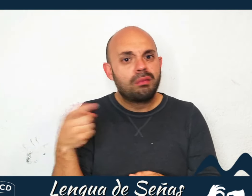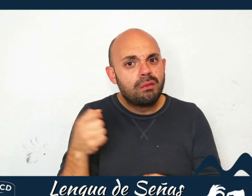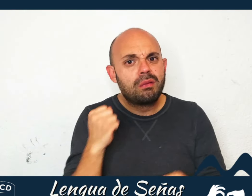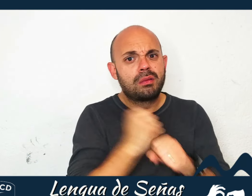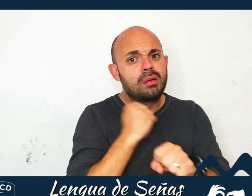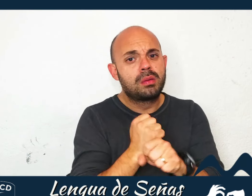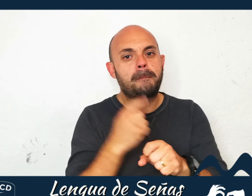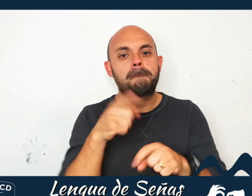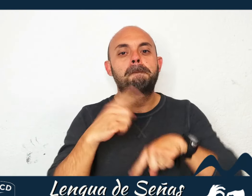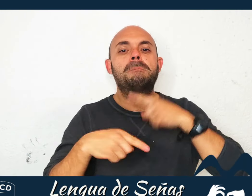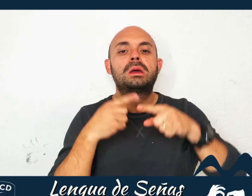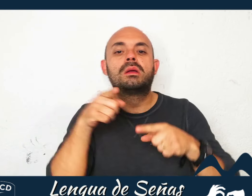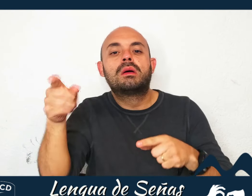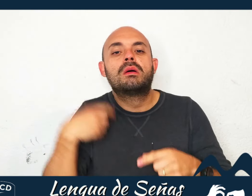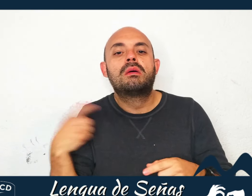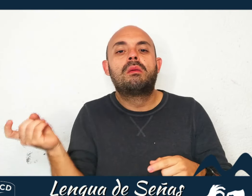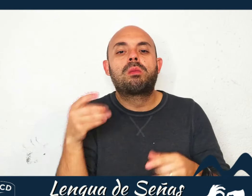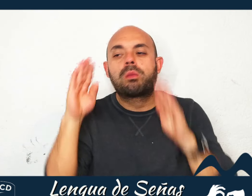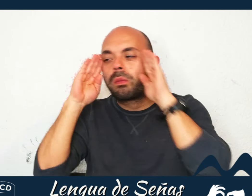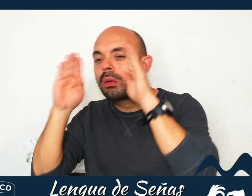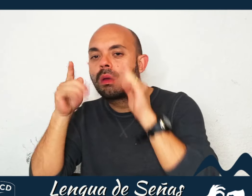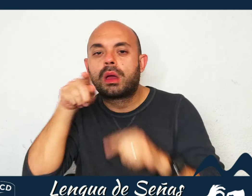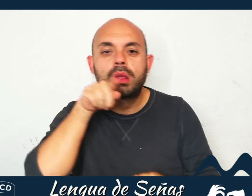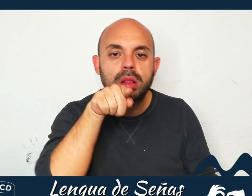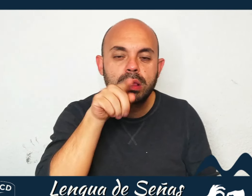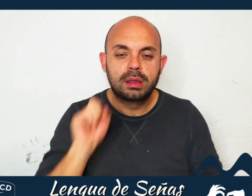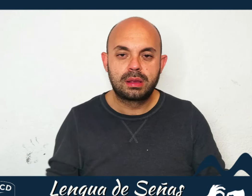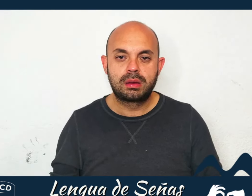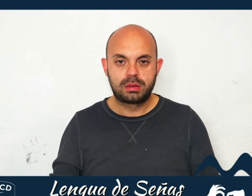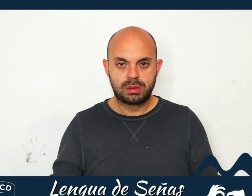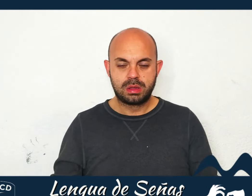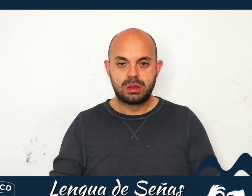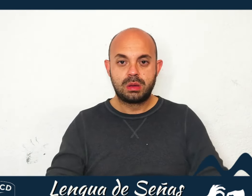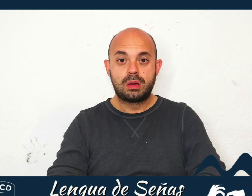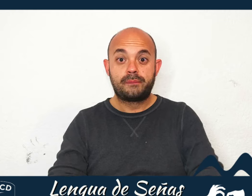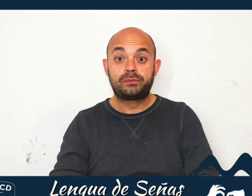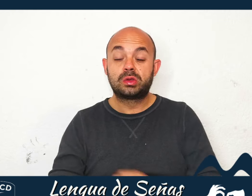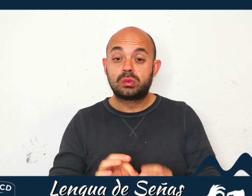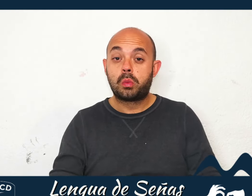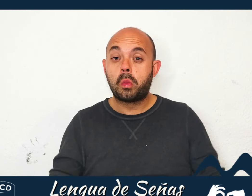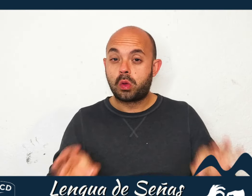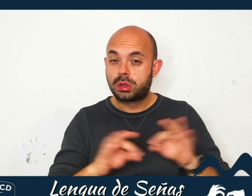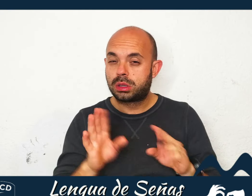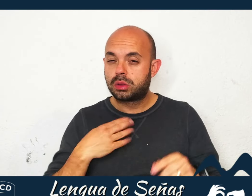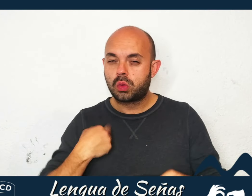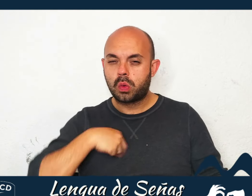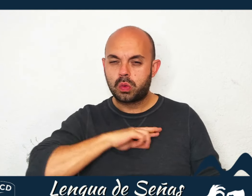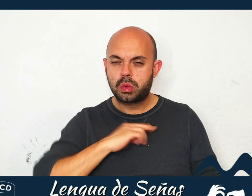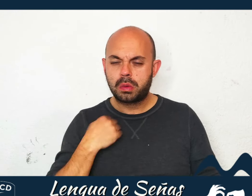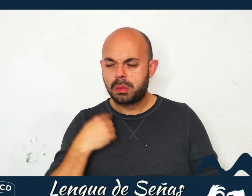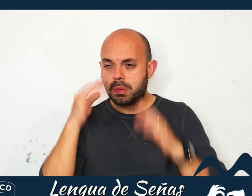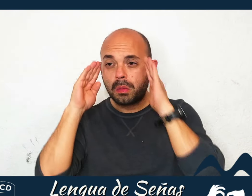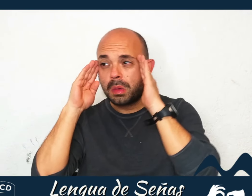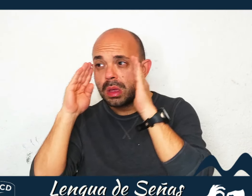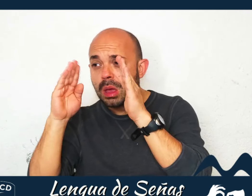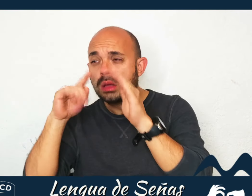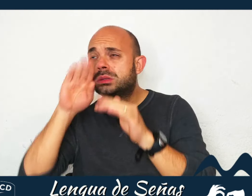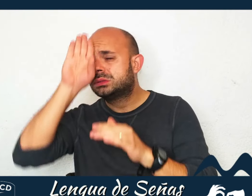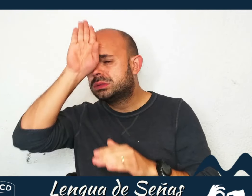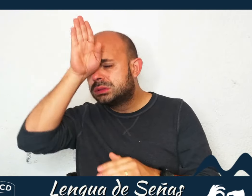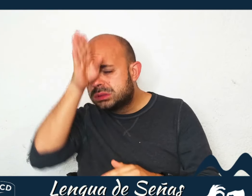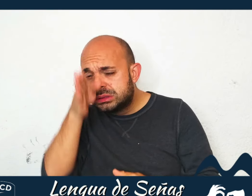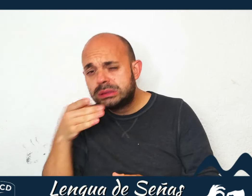versión, el hablar mucho y no hacer nada empobrece. Entonces tenemos que considerar eso. Pero en la